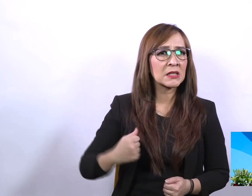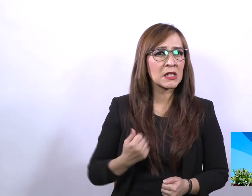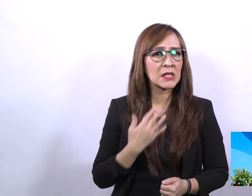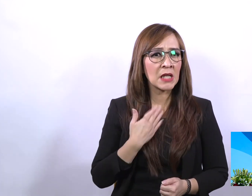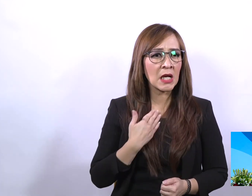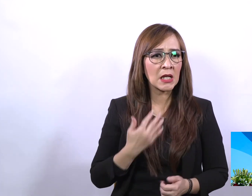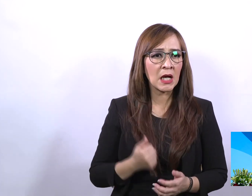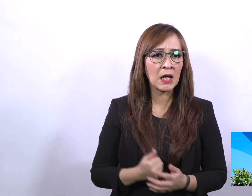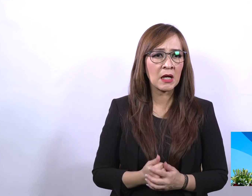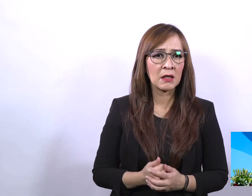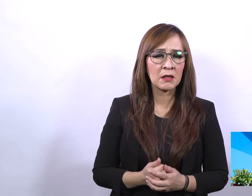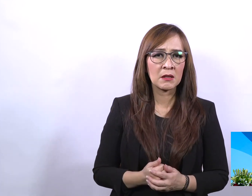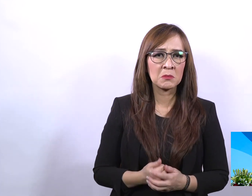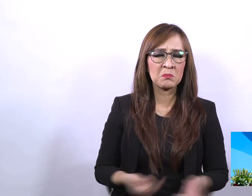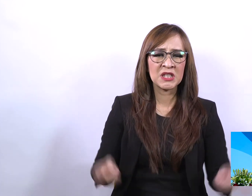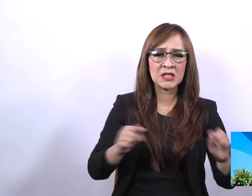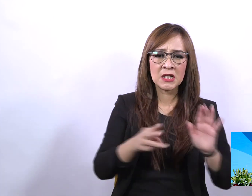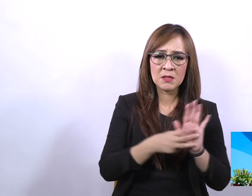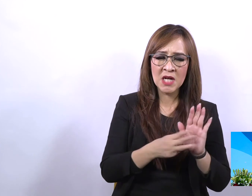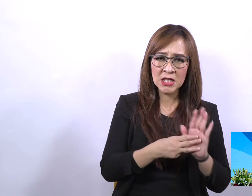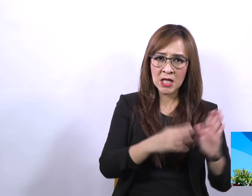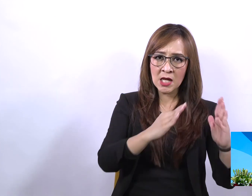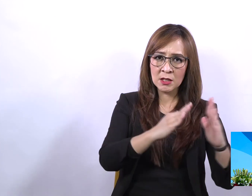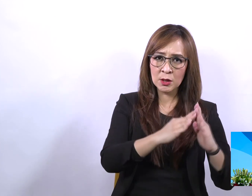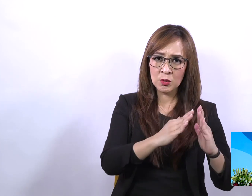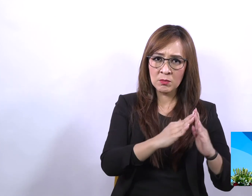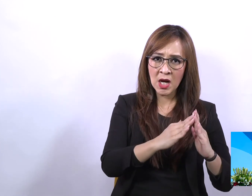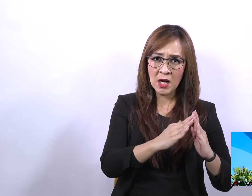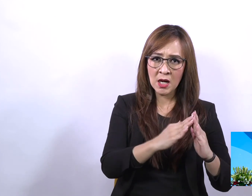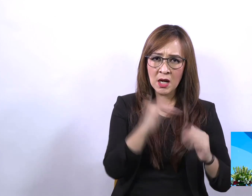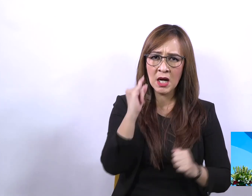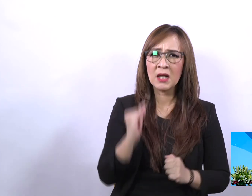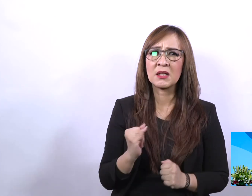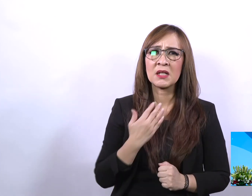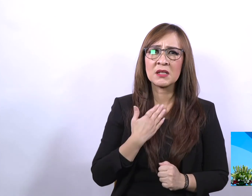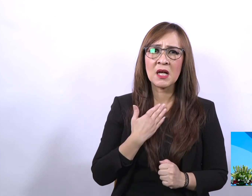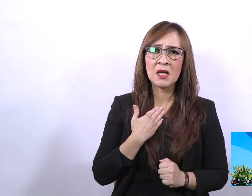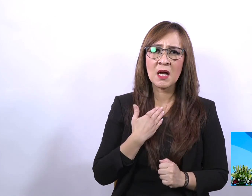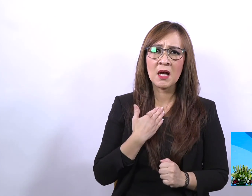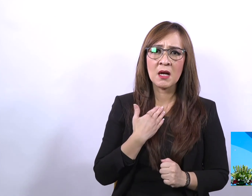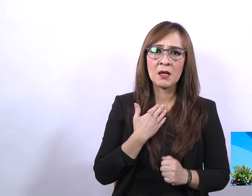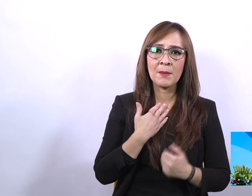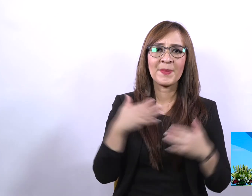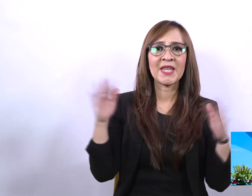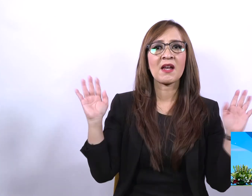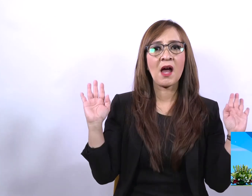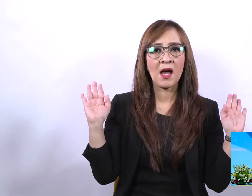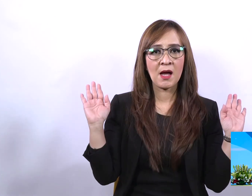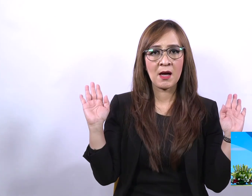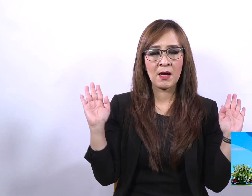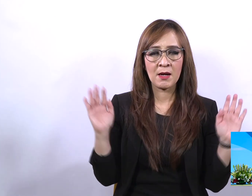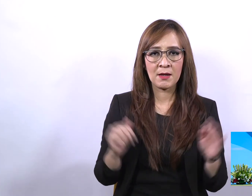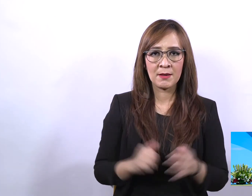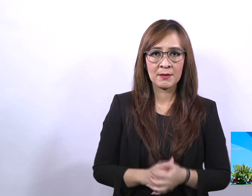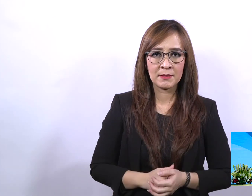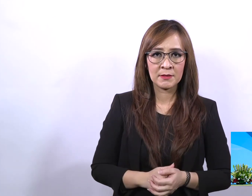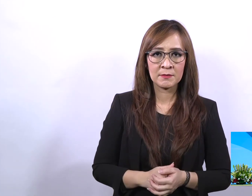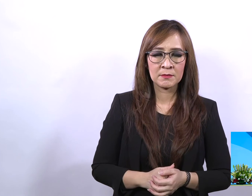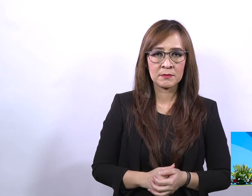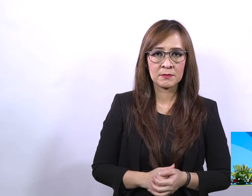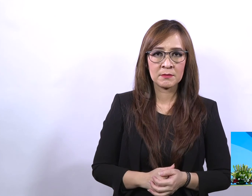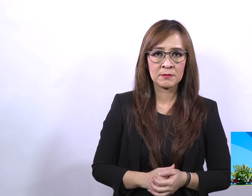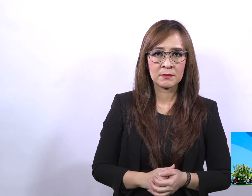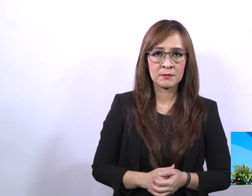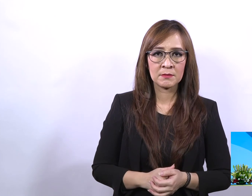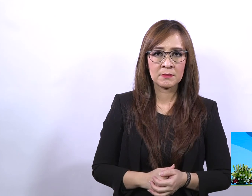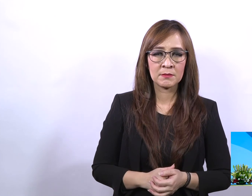betul-betul menjadi batu sandungan di rumah Hai lama-lama saya enggak tahu Hai